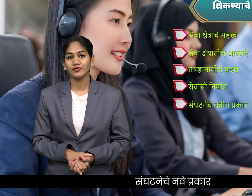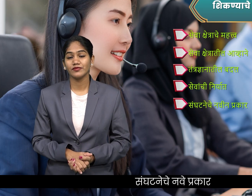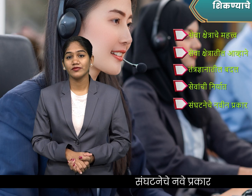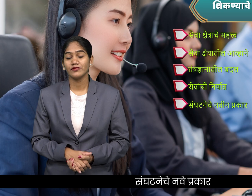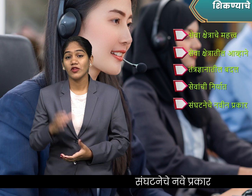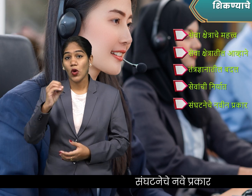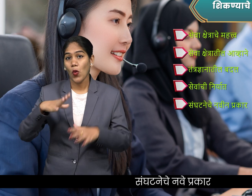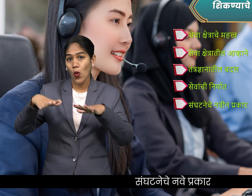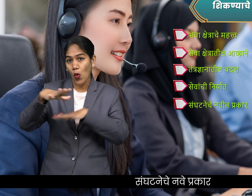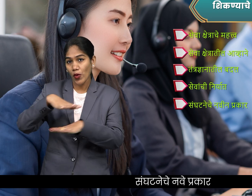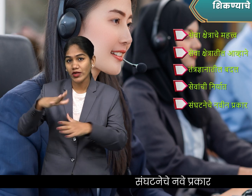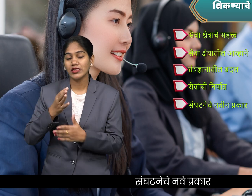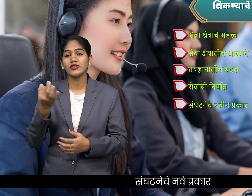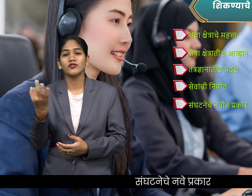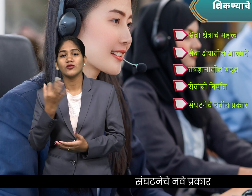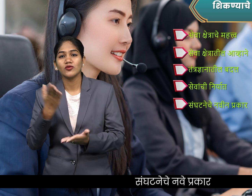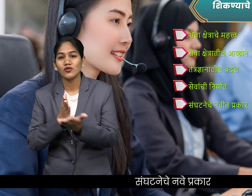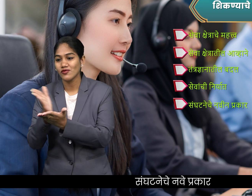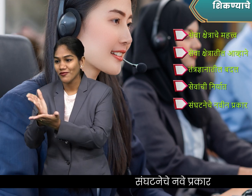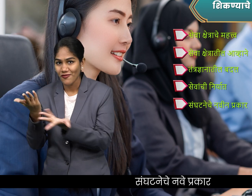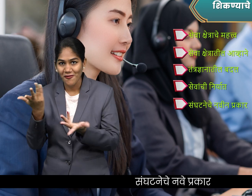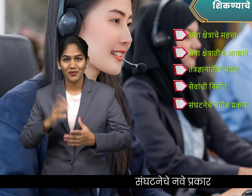संघटनेचे नवे प्रकार.